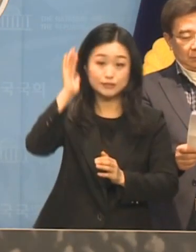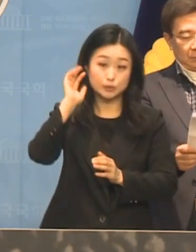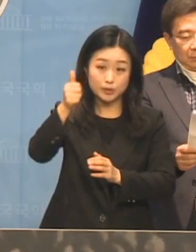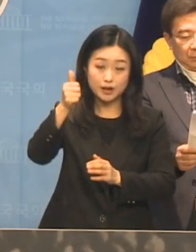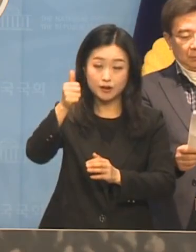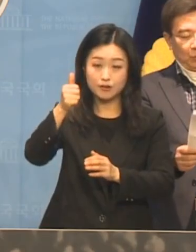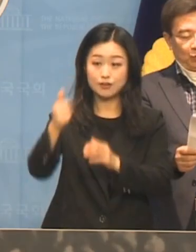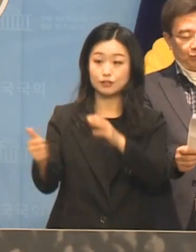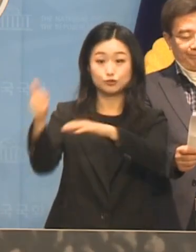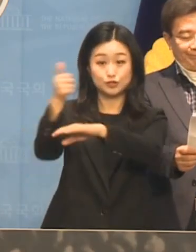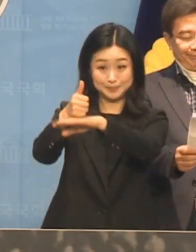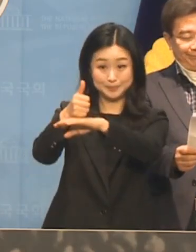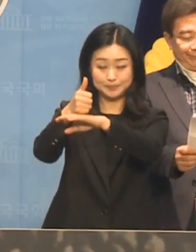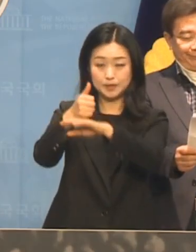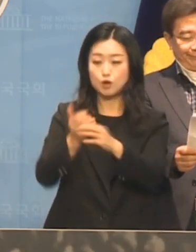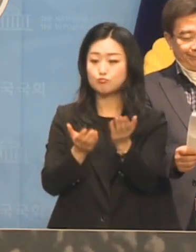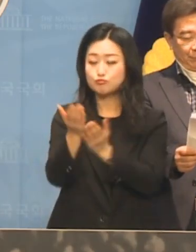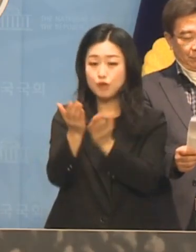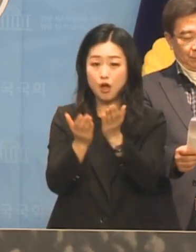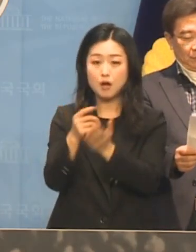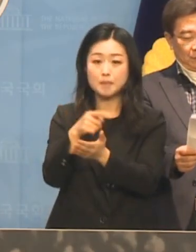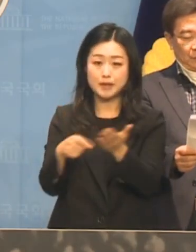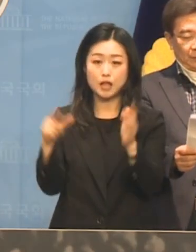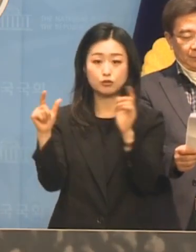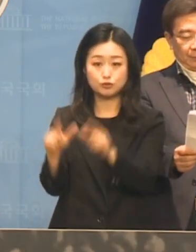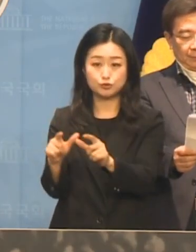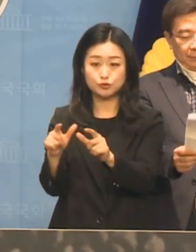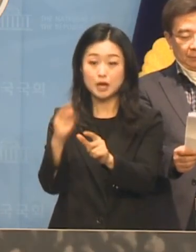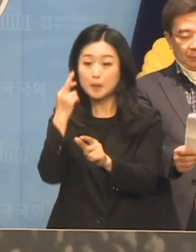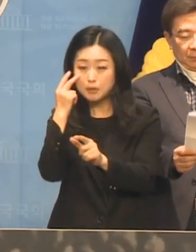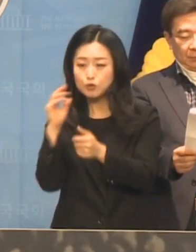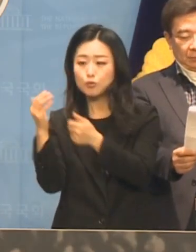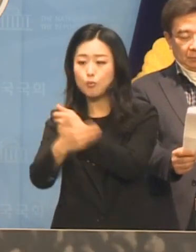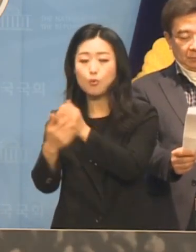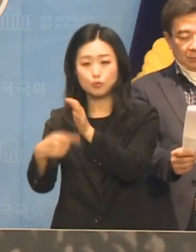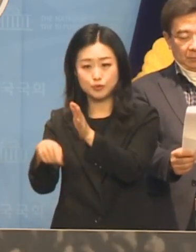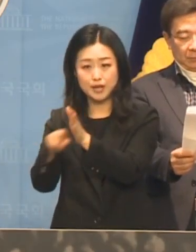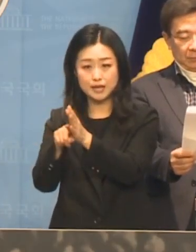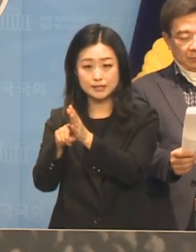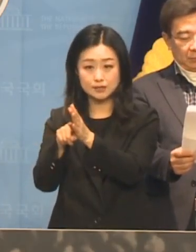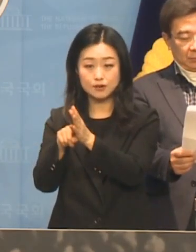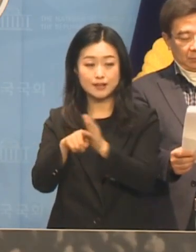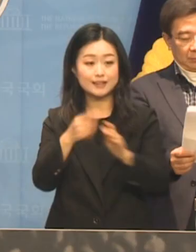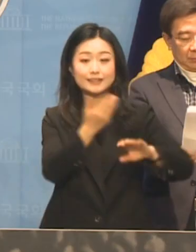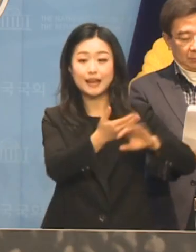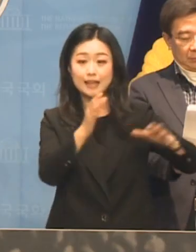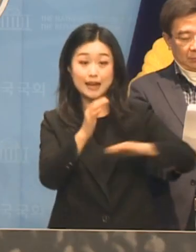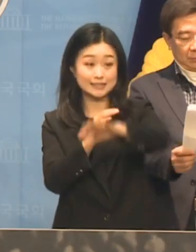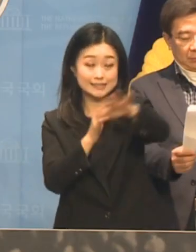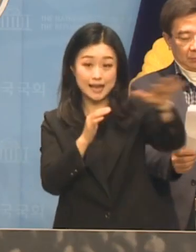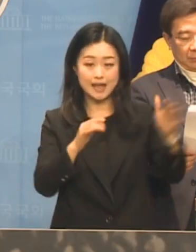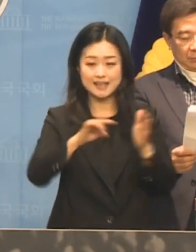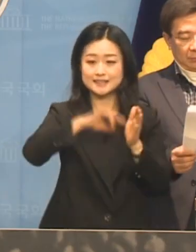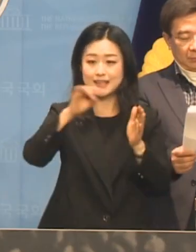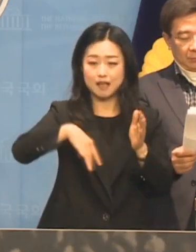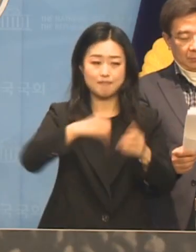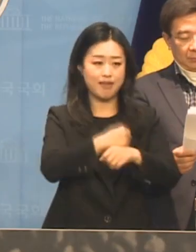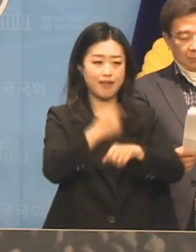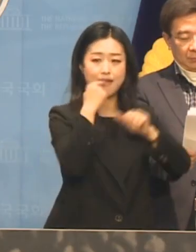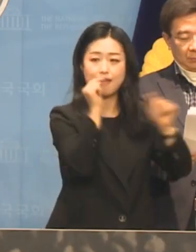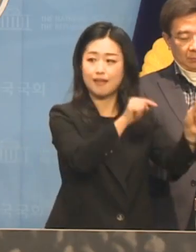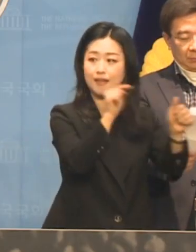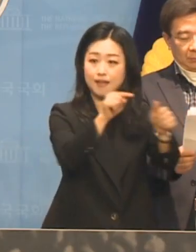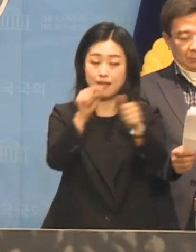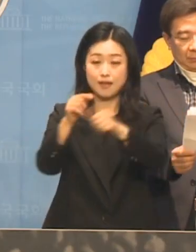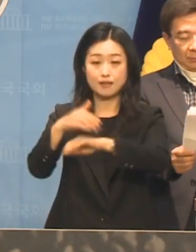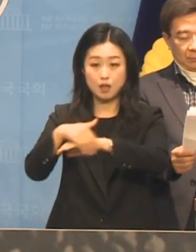2기 정부는 무역적자 해소와 국내 산업 보호를 위해 모든 국가에 보편 관세 부과를